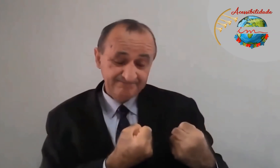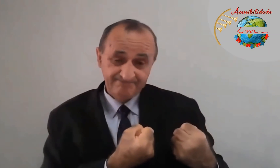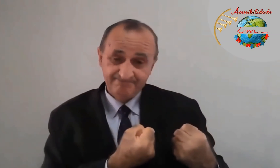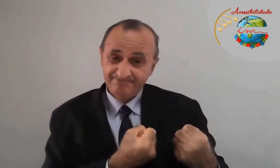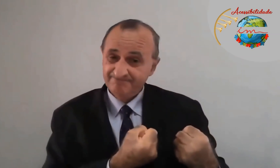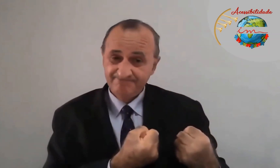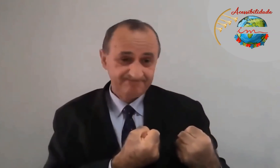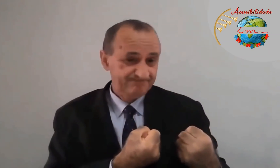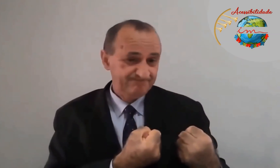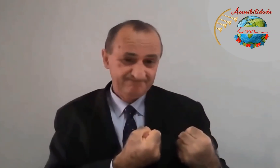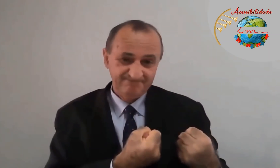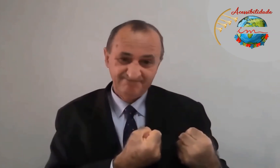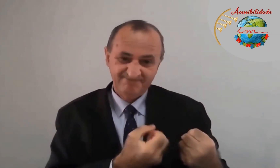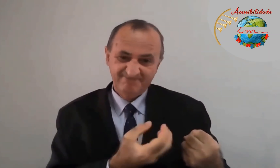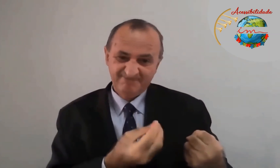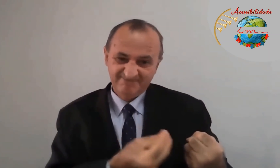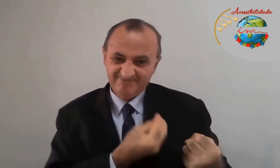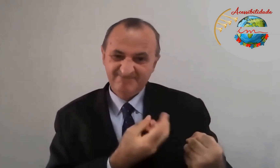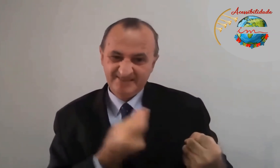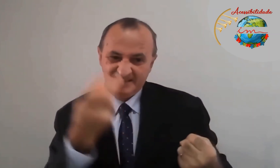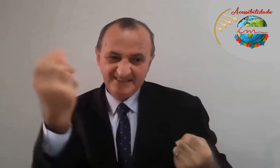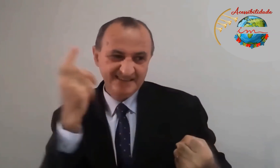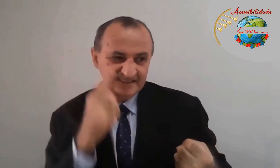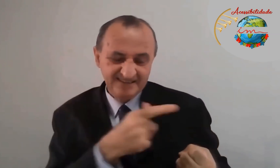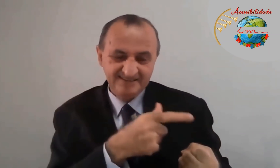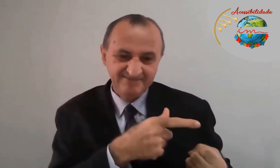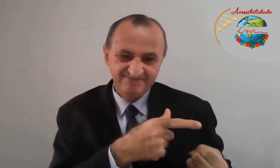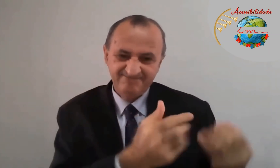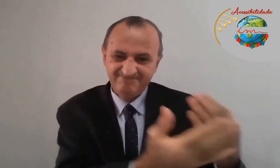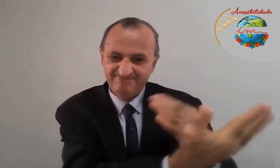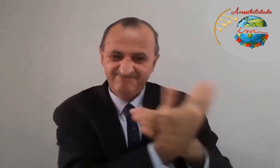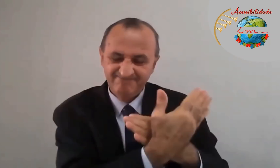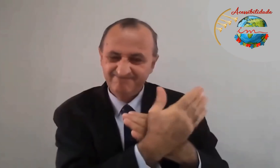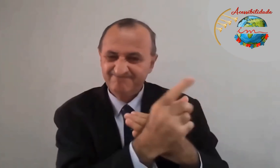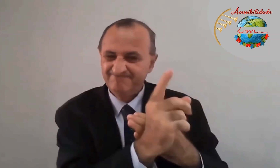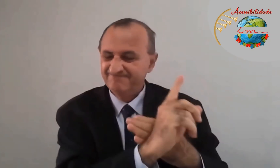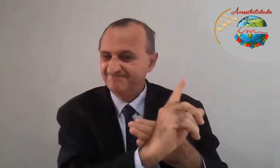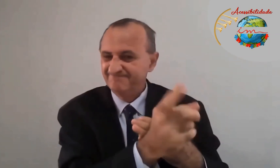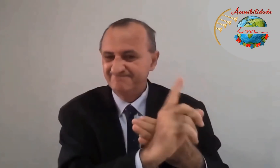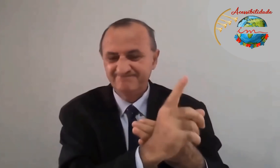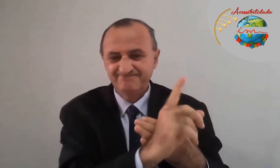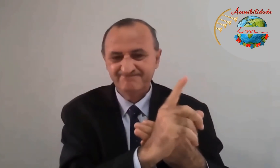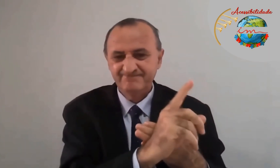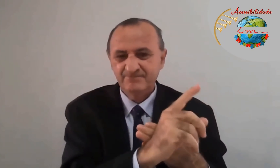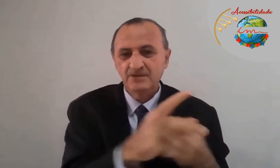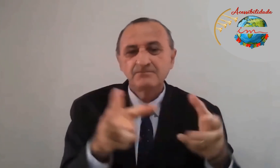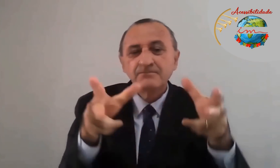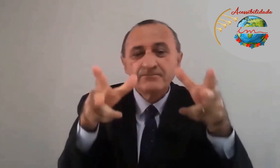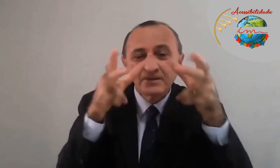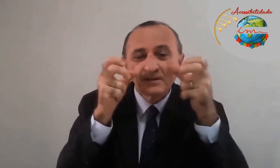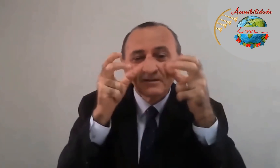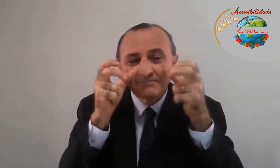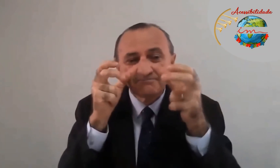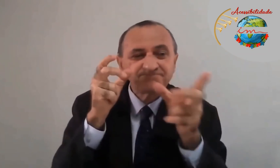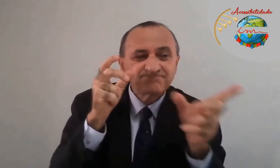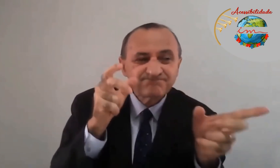Nada disso pode nos atingir. Nada disso nos ajuda e nos leva a uma vida eterna com Deus. Então nós precisamos